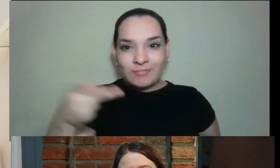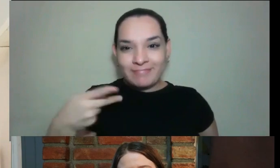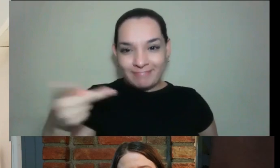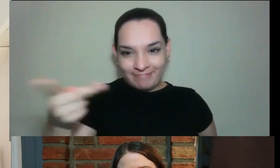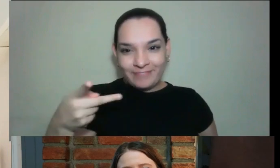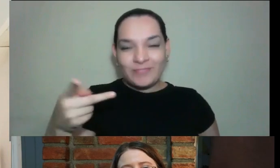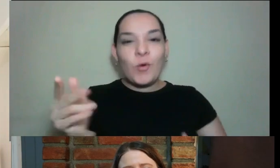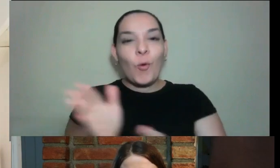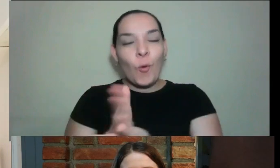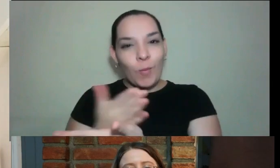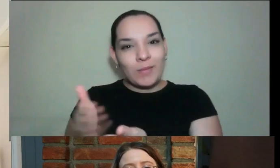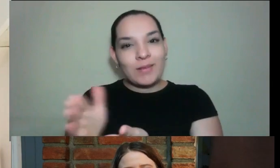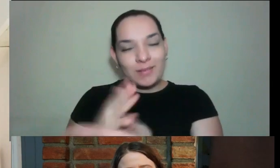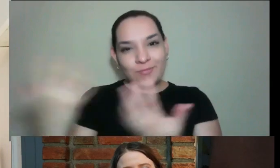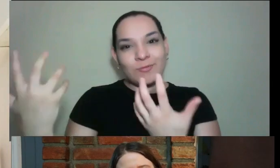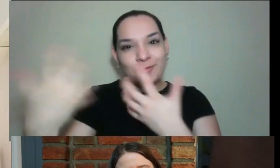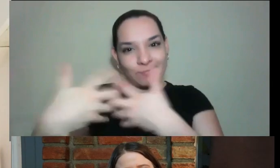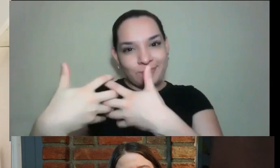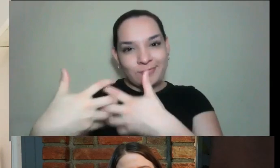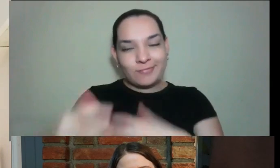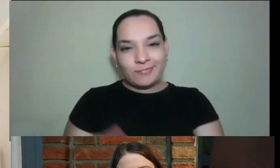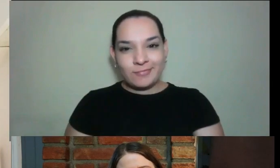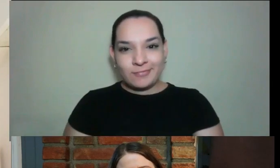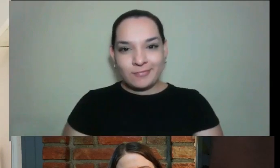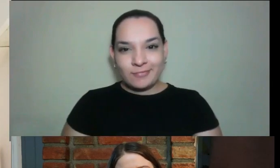lo compartimos mutuamente.